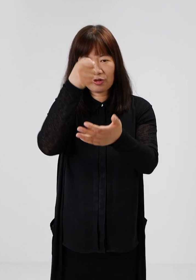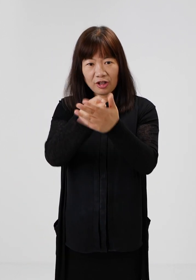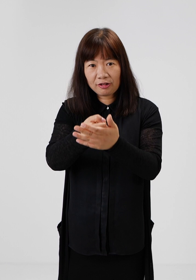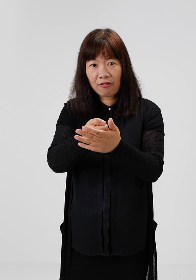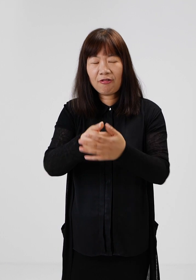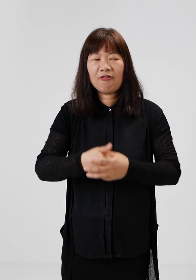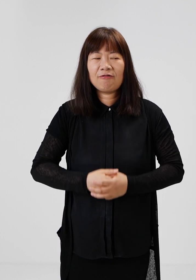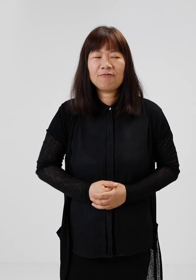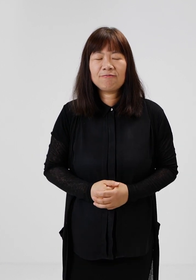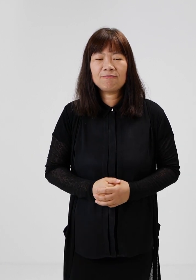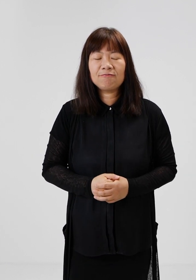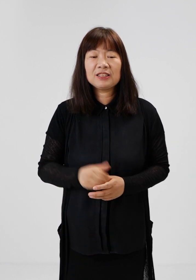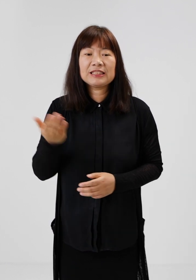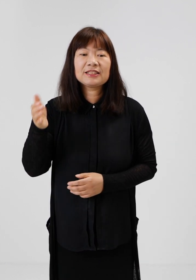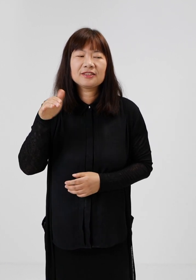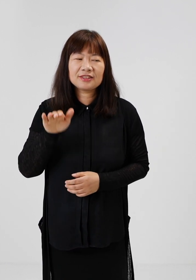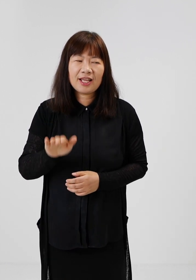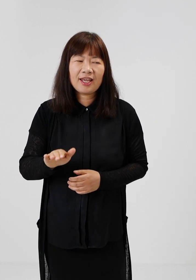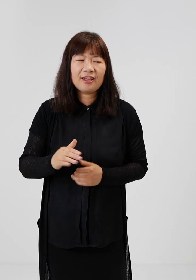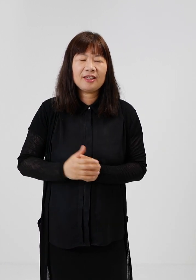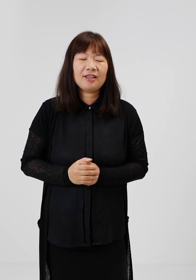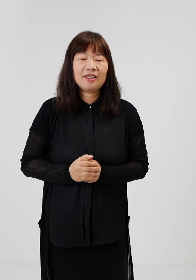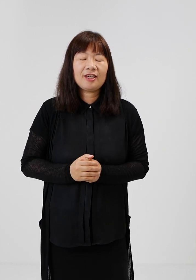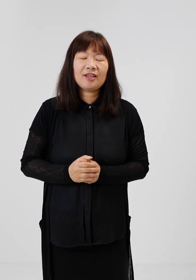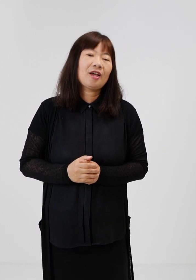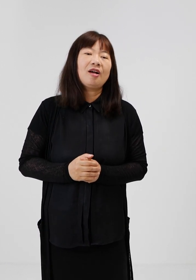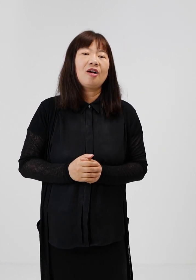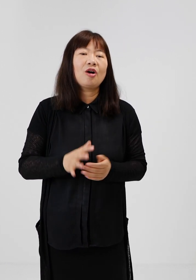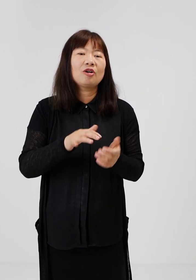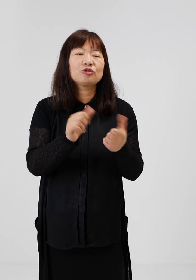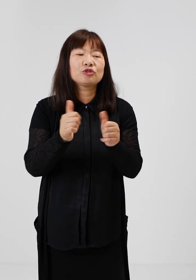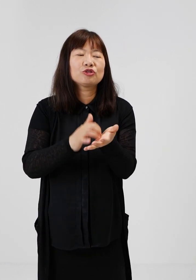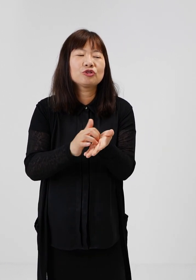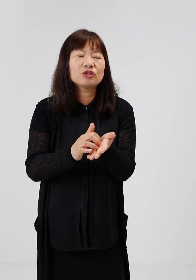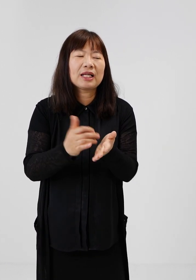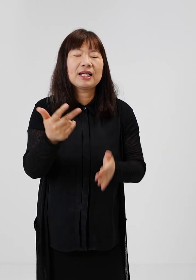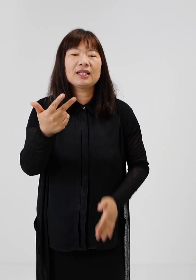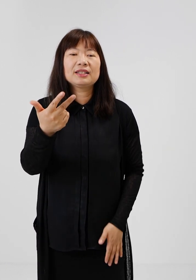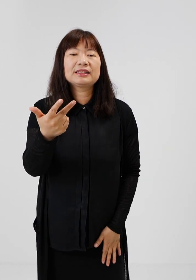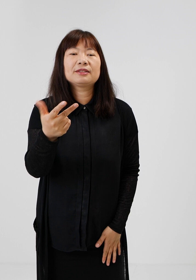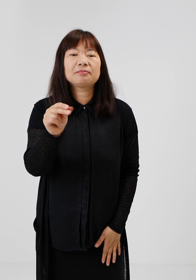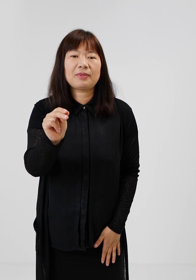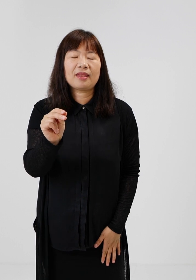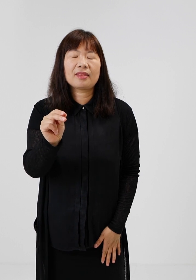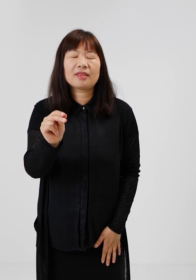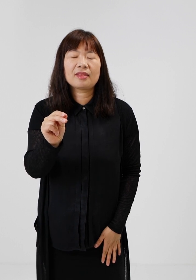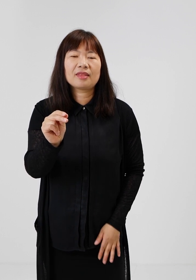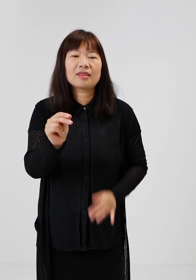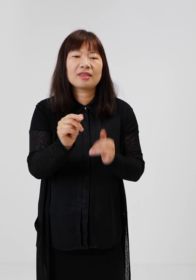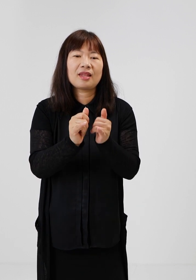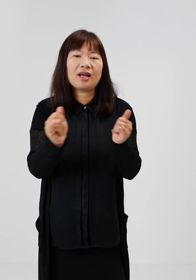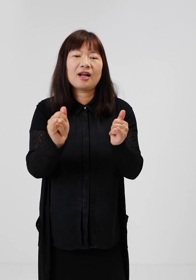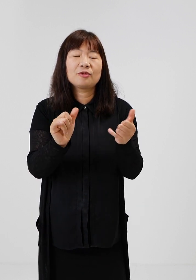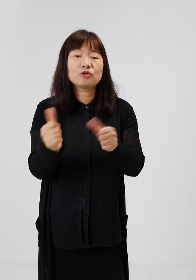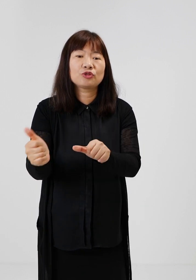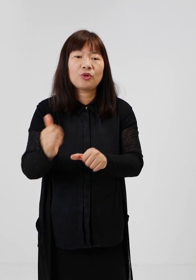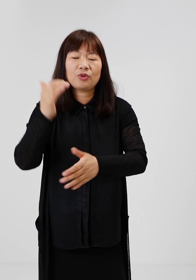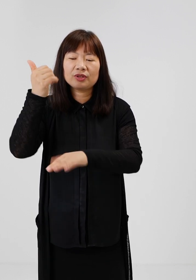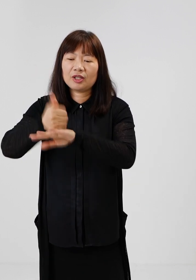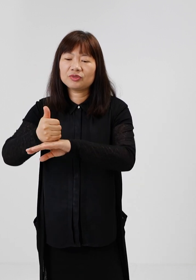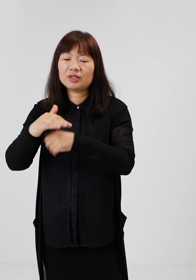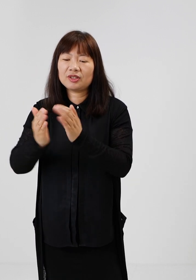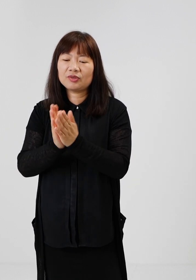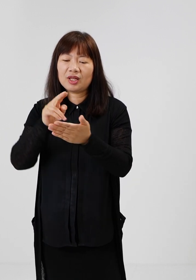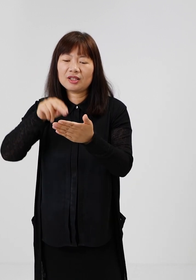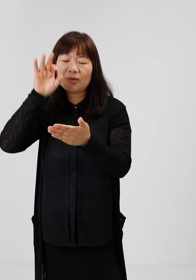합니다. 그런데 몇 명이 죽죠? 7만 명이 죽어요. 나중에 여러분 성경을